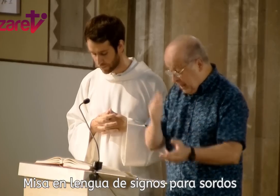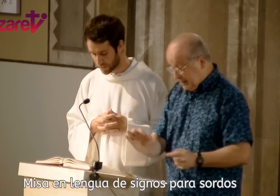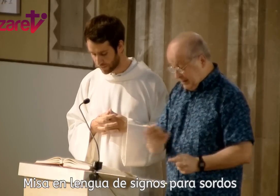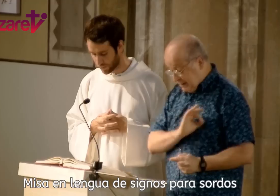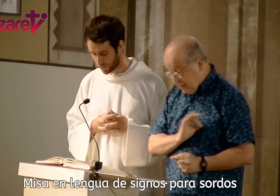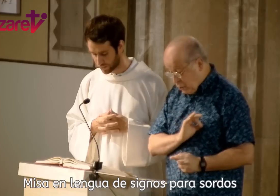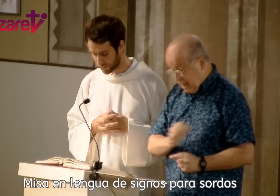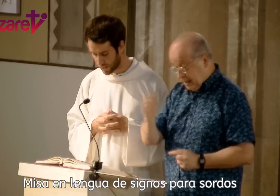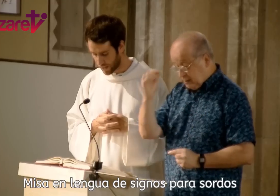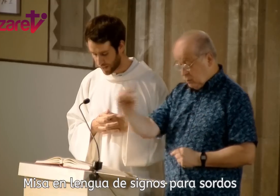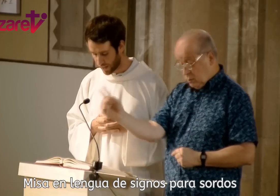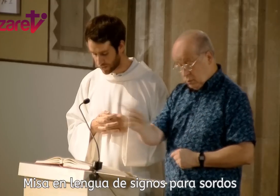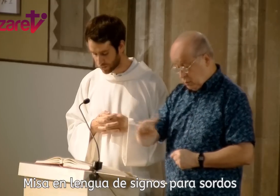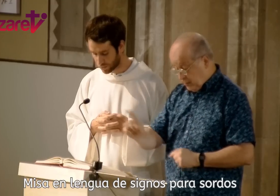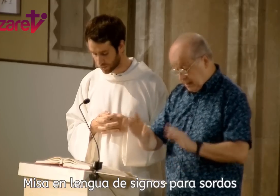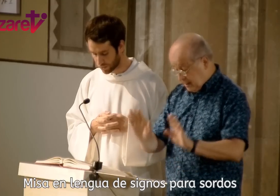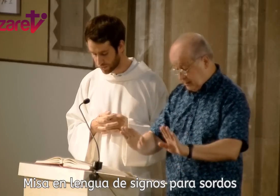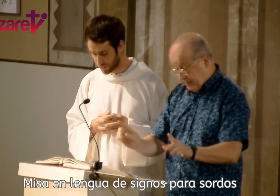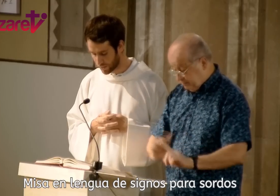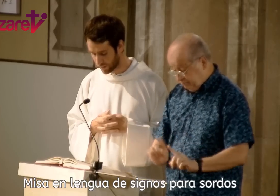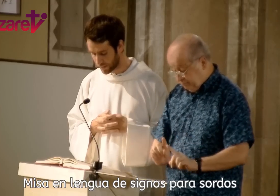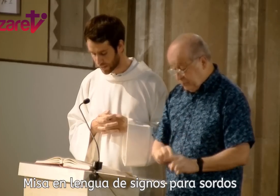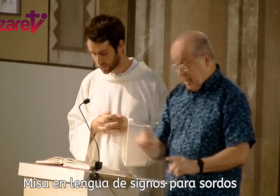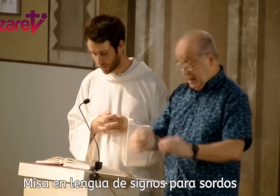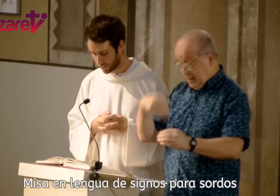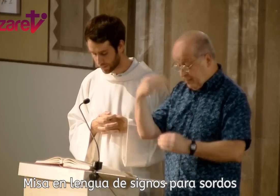Después del fuego, el susurro de una brisa suave.